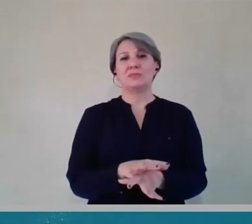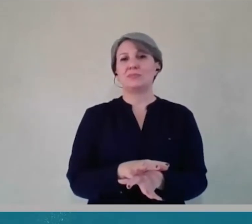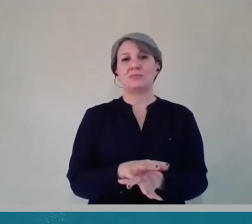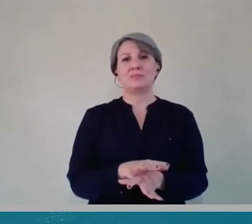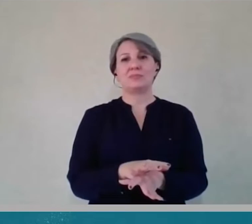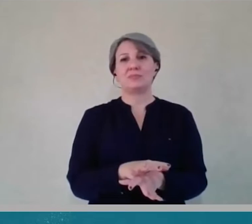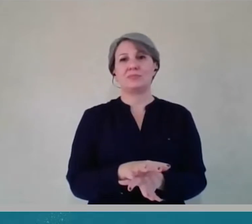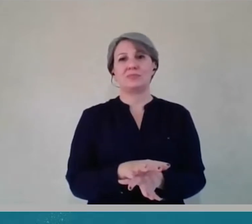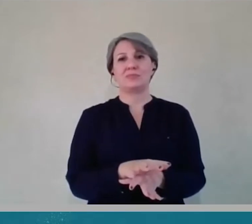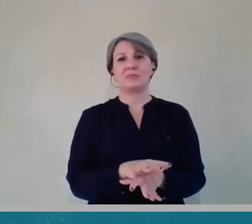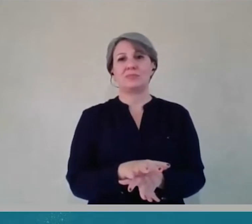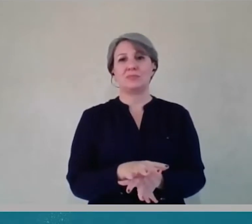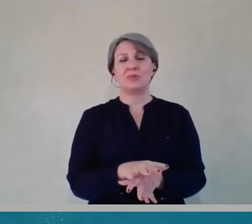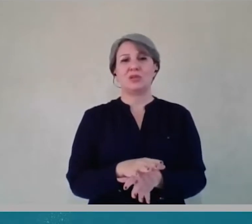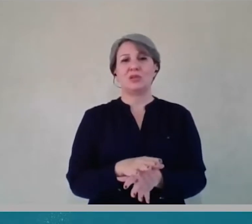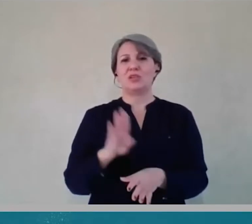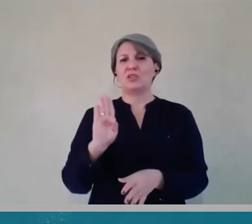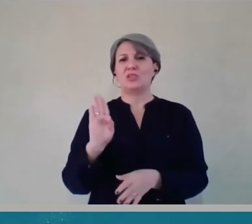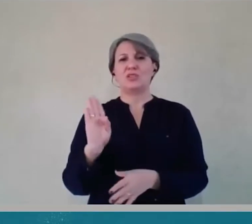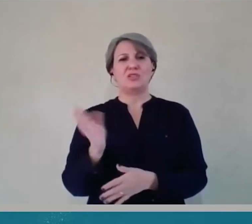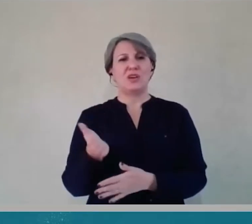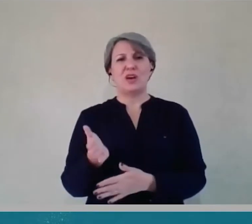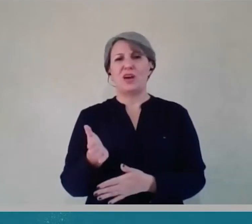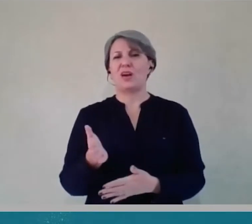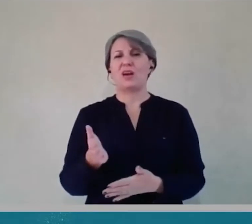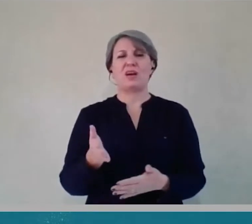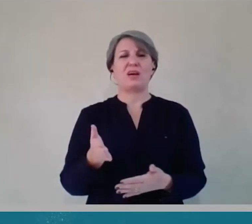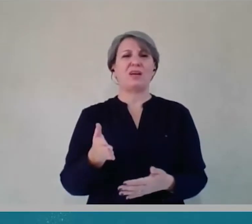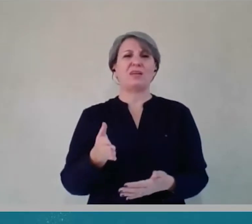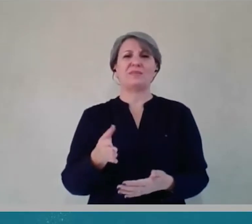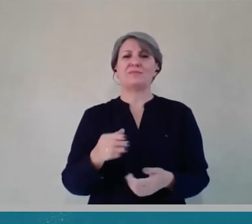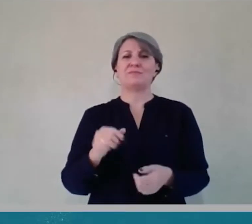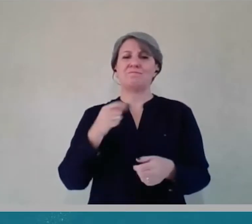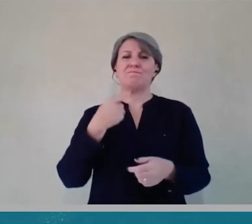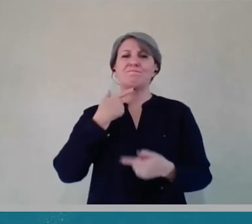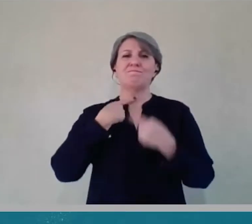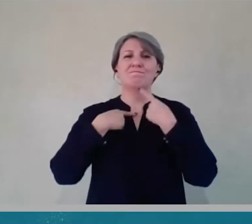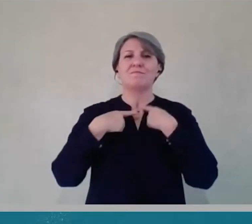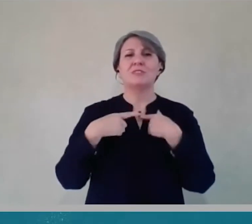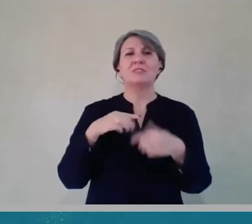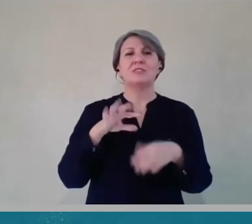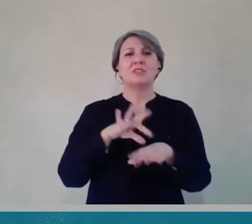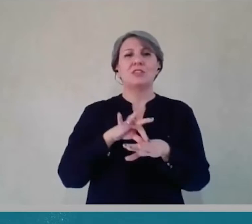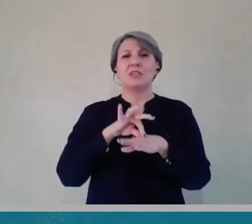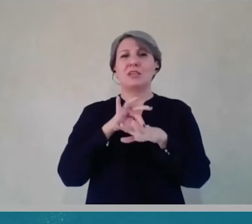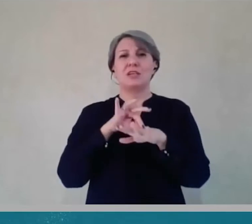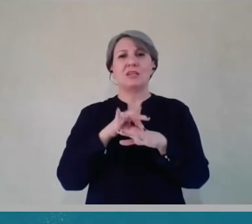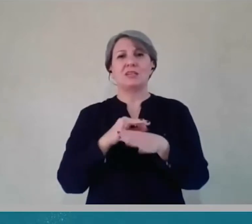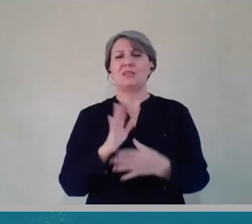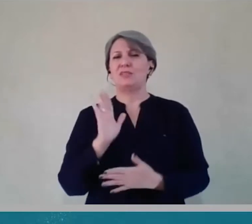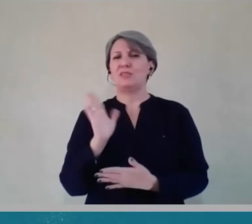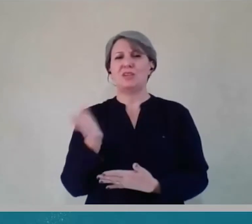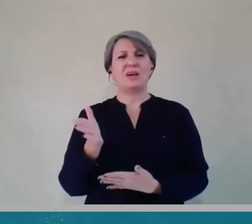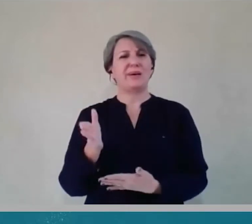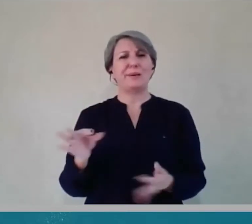já fizeram vontade, né, da carne, vivendo como gentios. Tendo andado